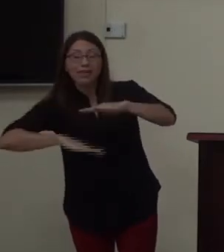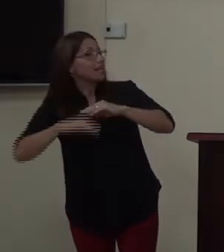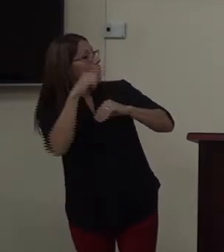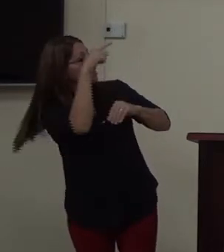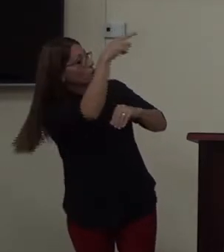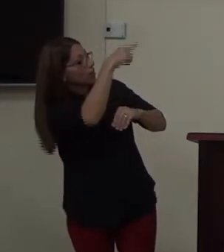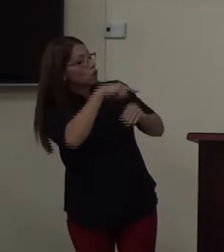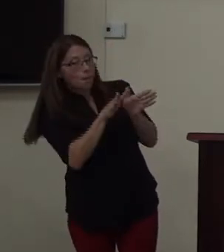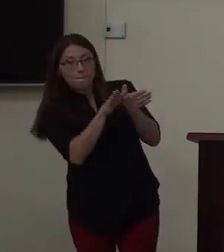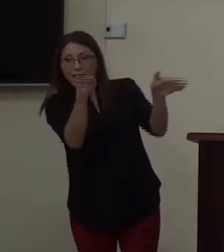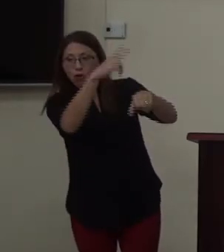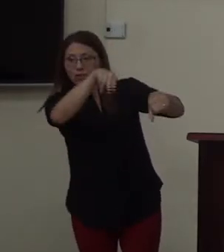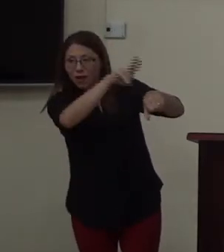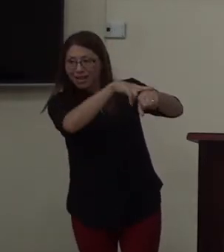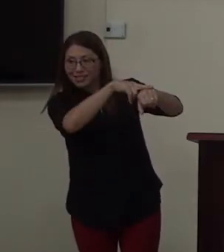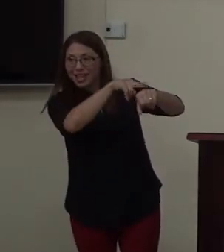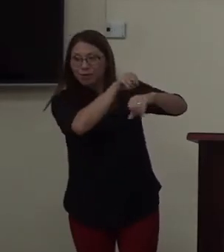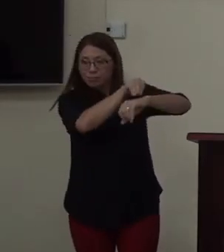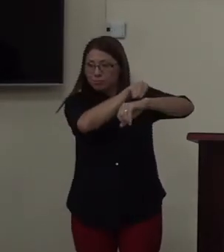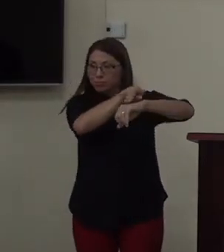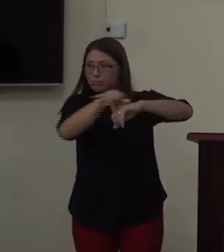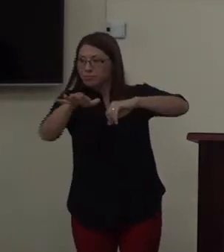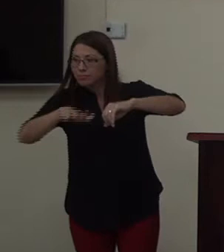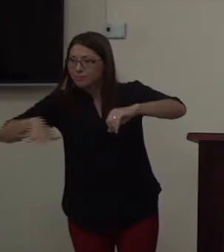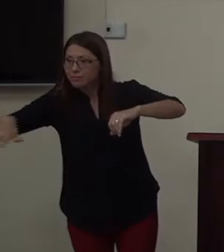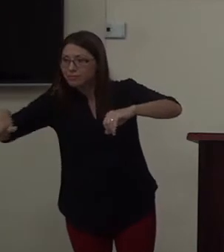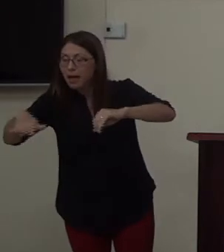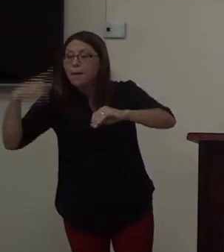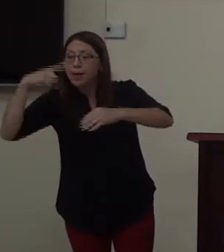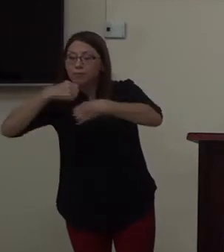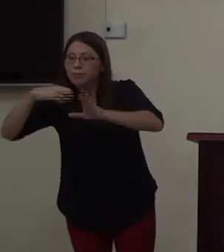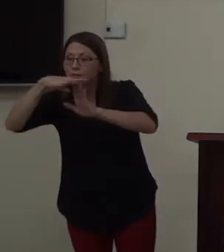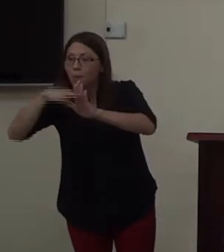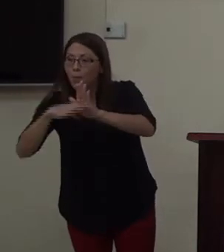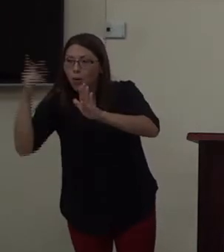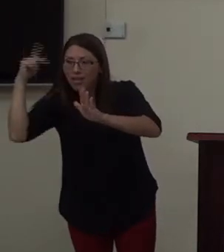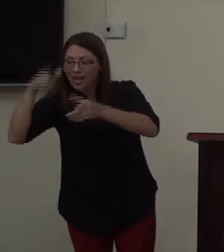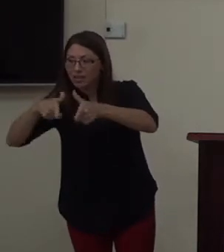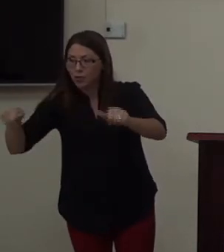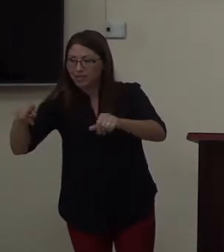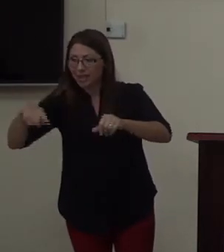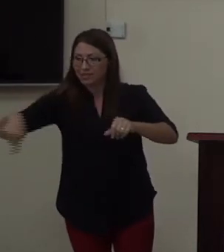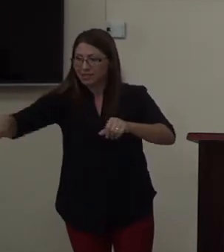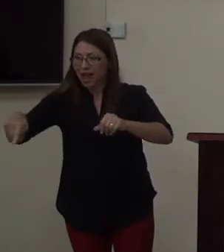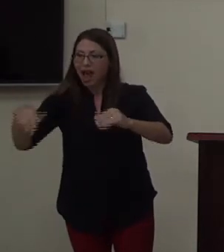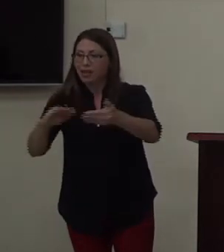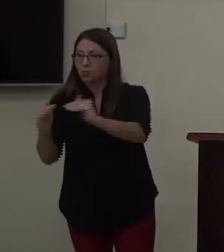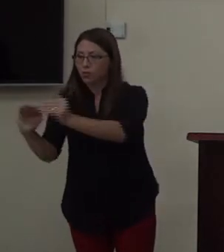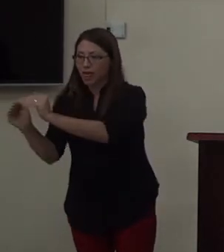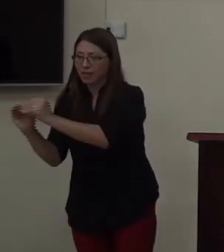que macro nacionales que van a impactar luego en términos de política lingüística a las